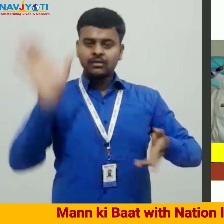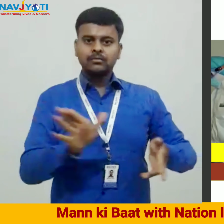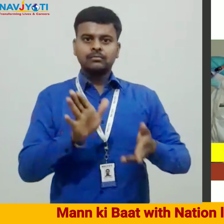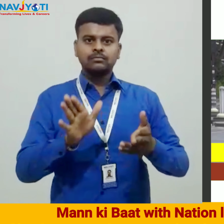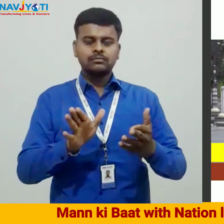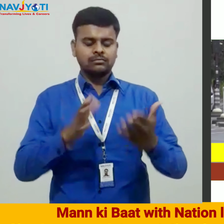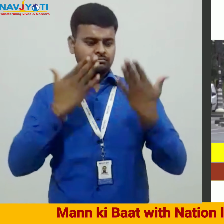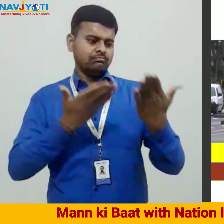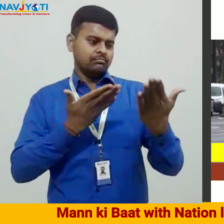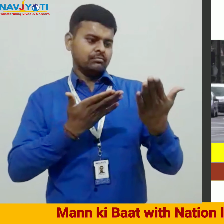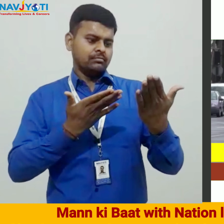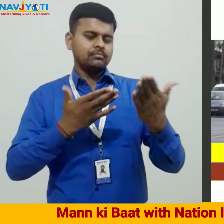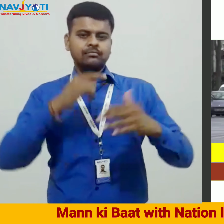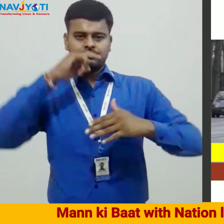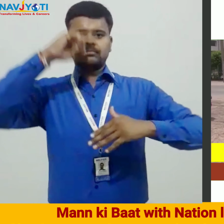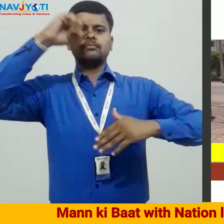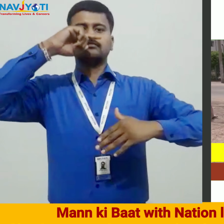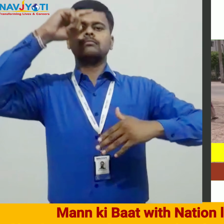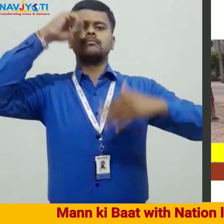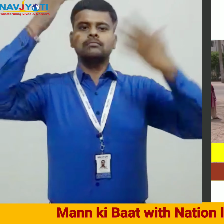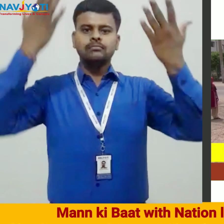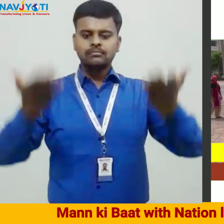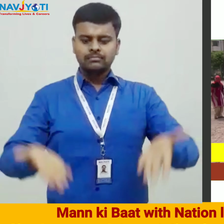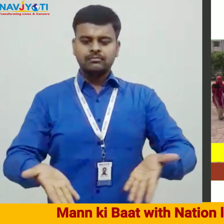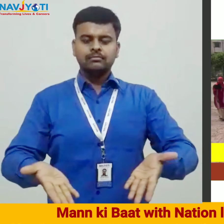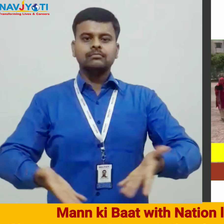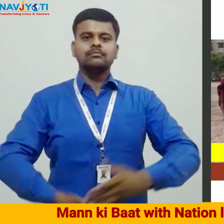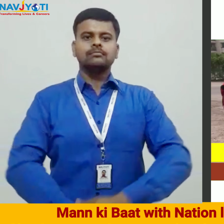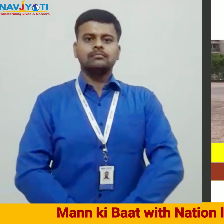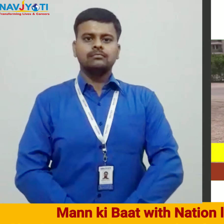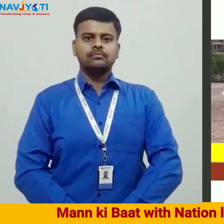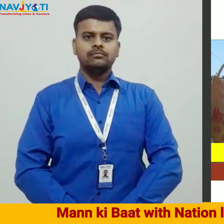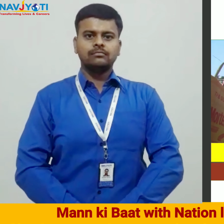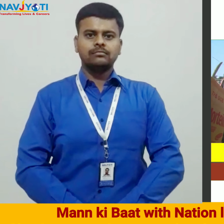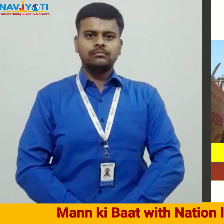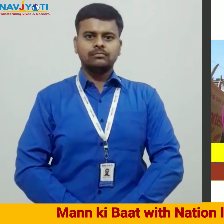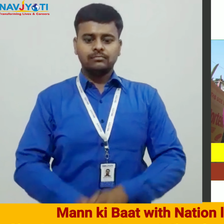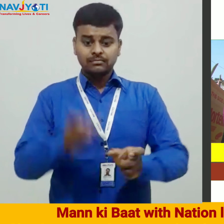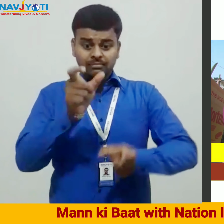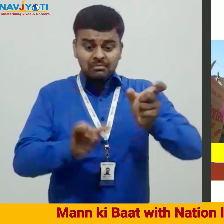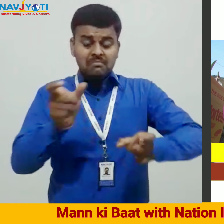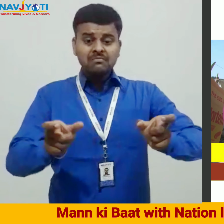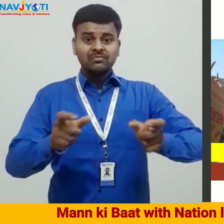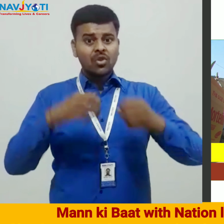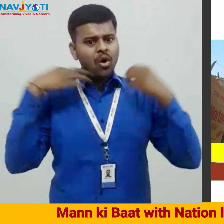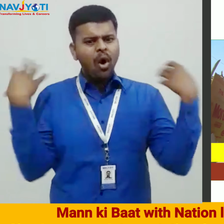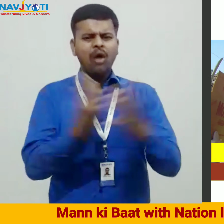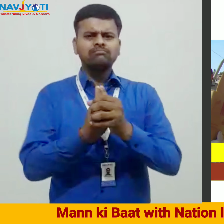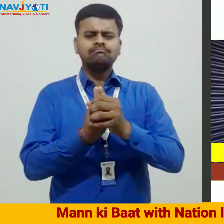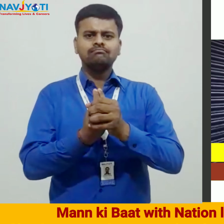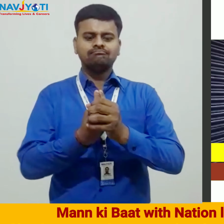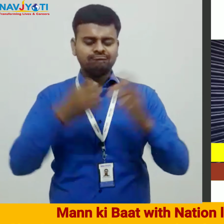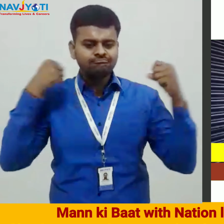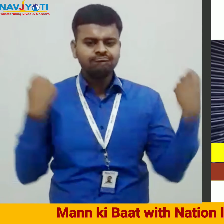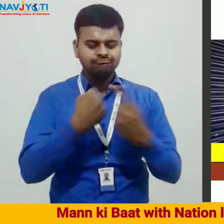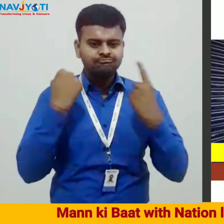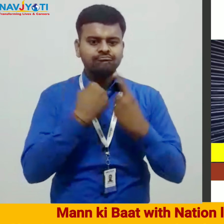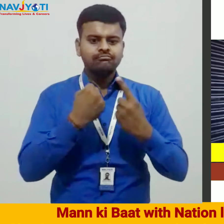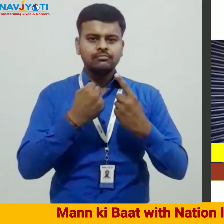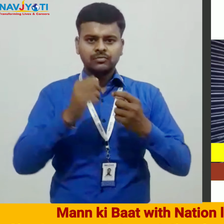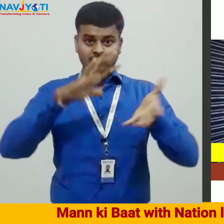चर्चा होगी, मुझे विश्वास है कि भारत की ये पीपल ड्रिवन लड़ाई, इसकी